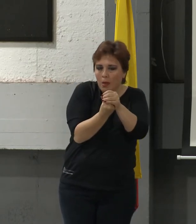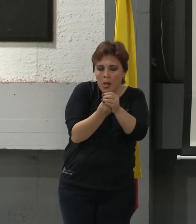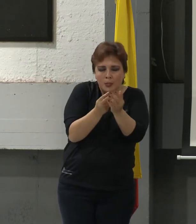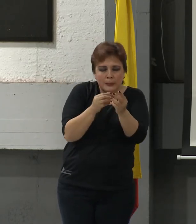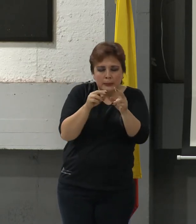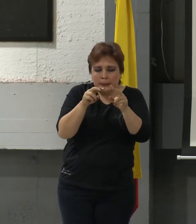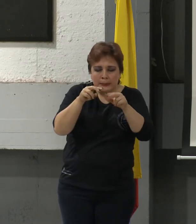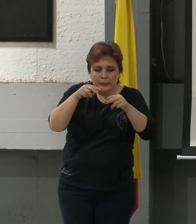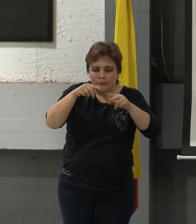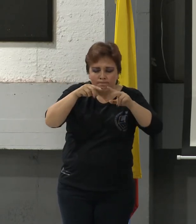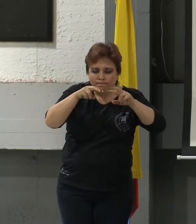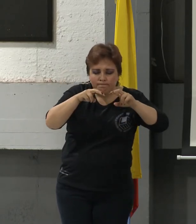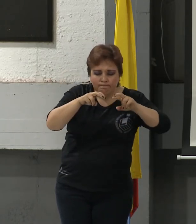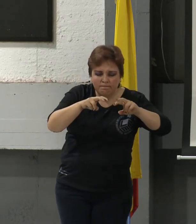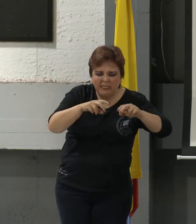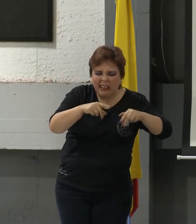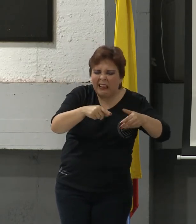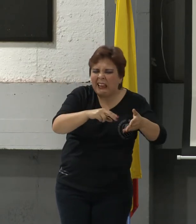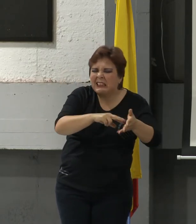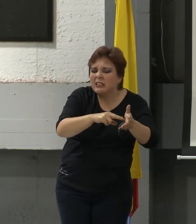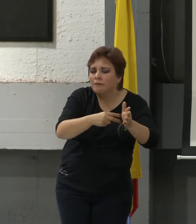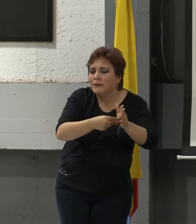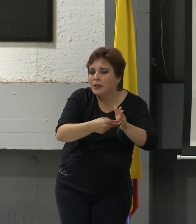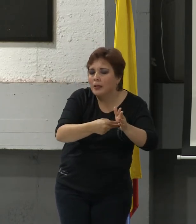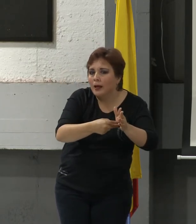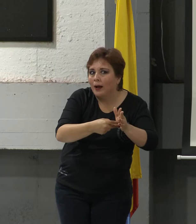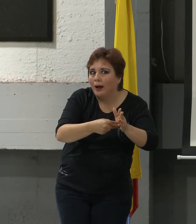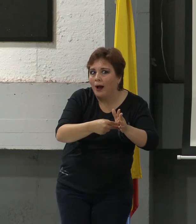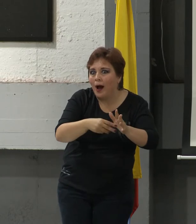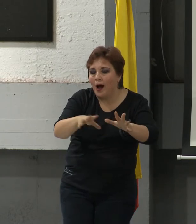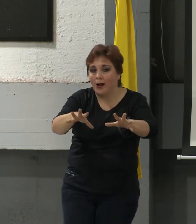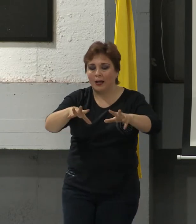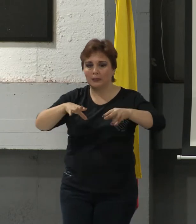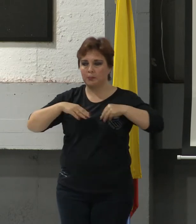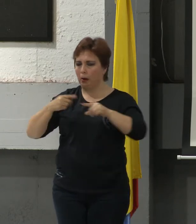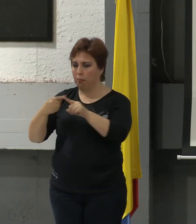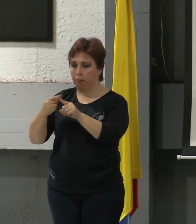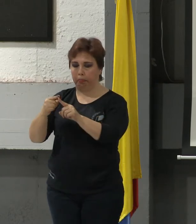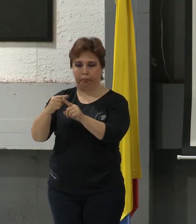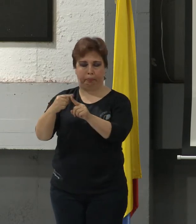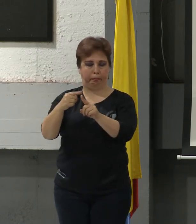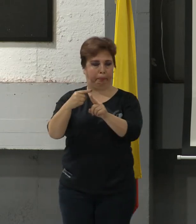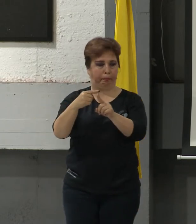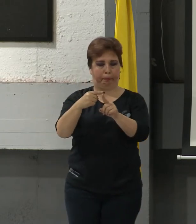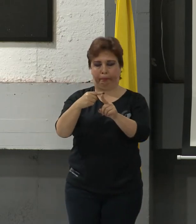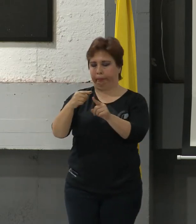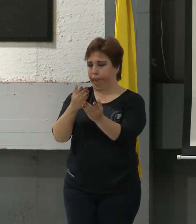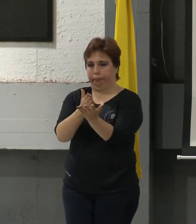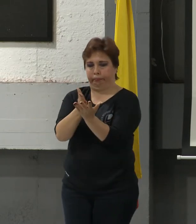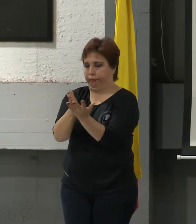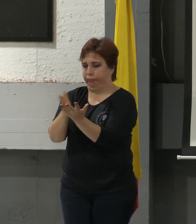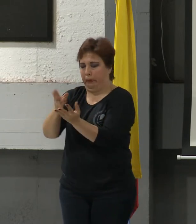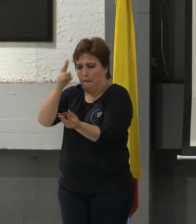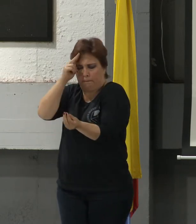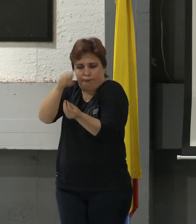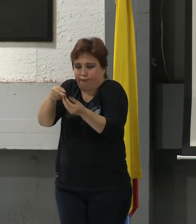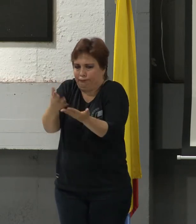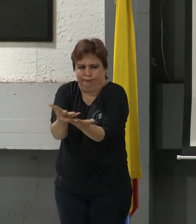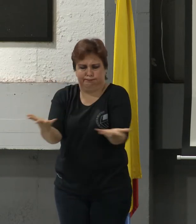lo que significa reconocer la diferencia en todas sus matices en todas en toda su diversidad